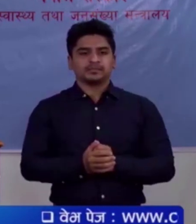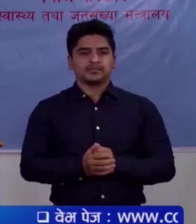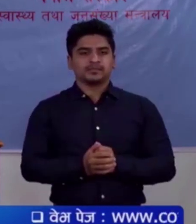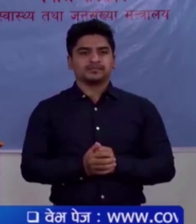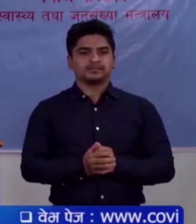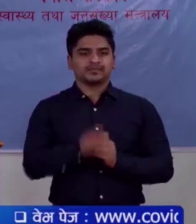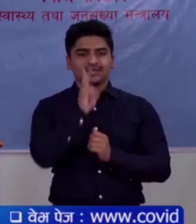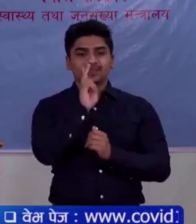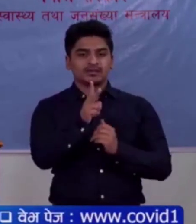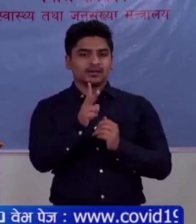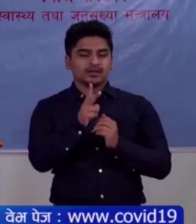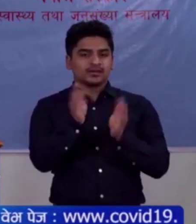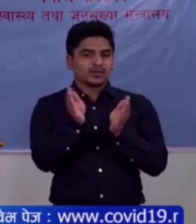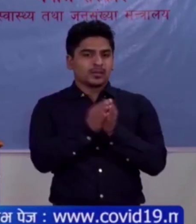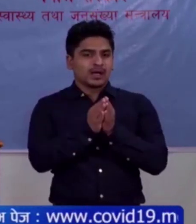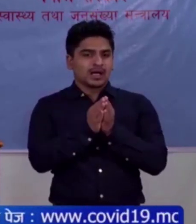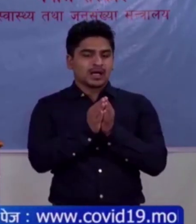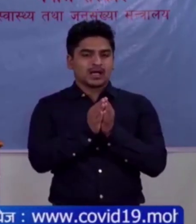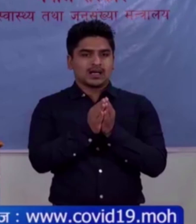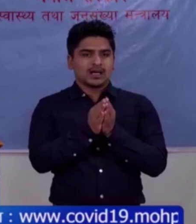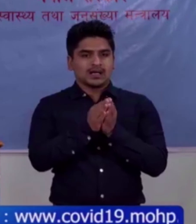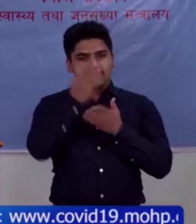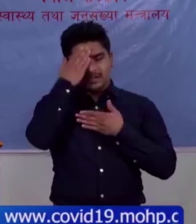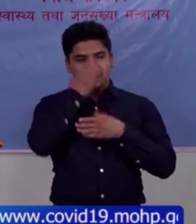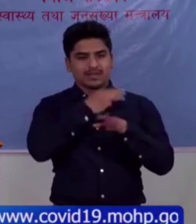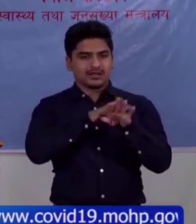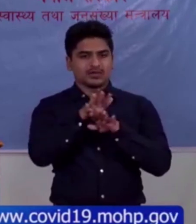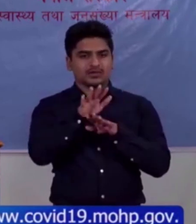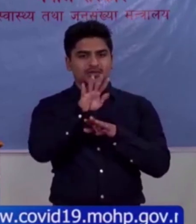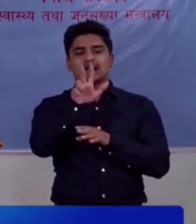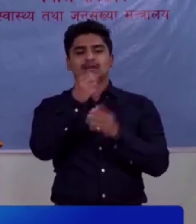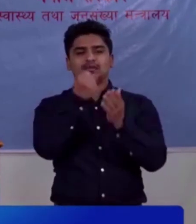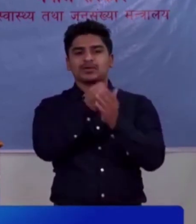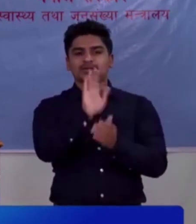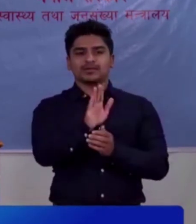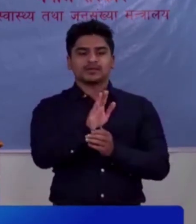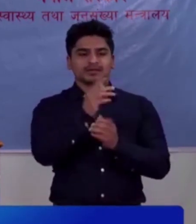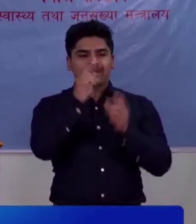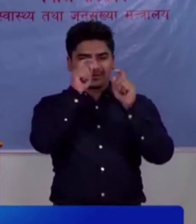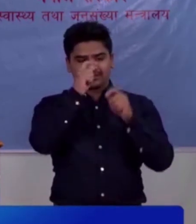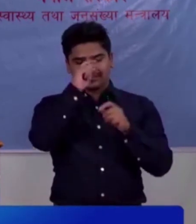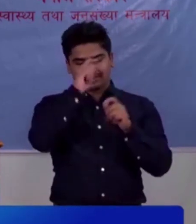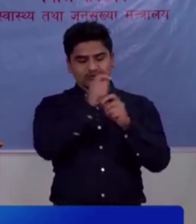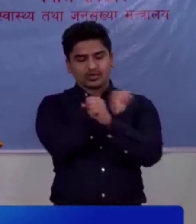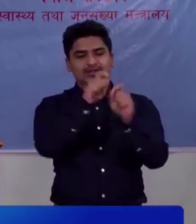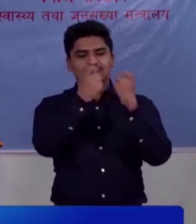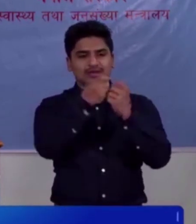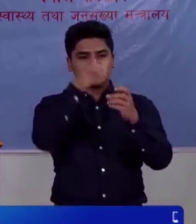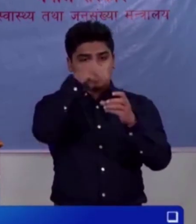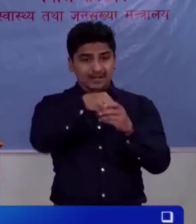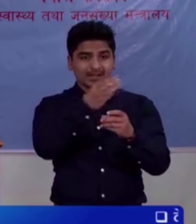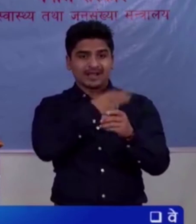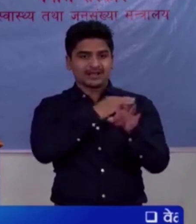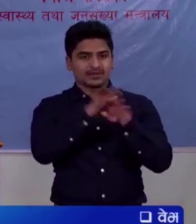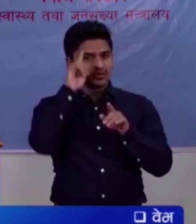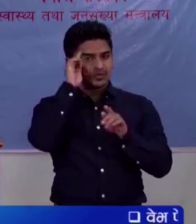छ। यसरी कुल संक्रमितको संख्या 47 पुगेको छ। रेड जोनमा परेका व्यक्तिहरू सम्भावित संक्रमित हुन